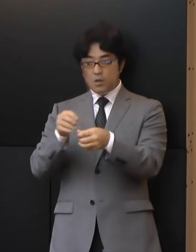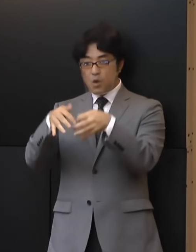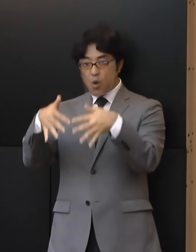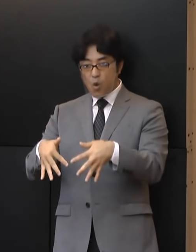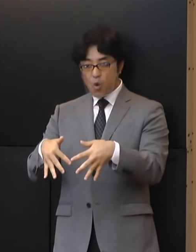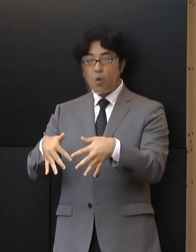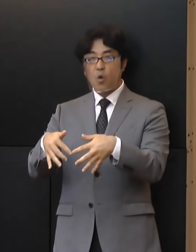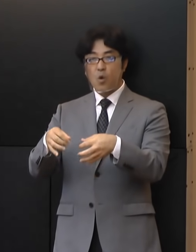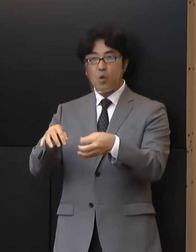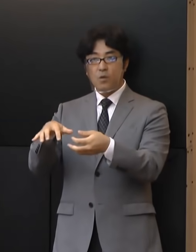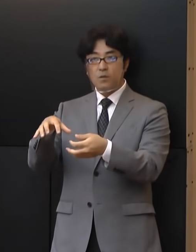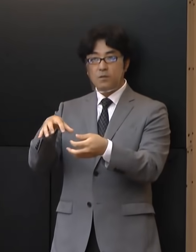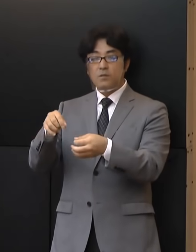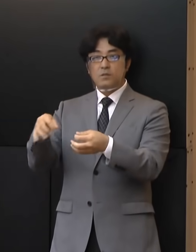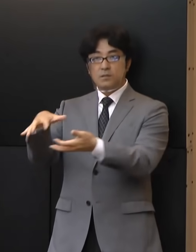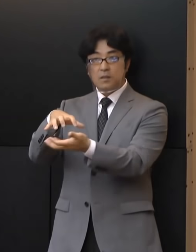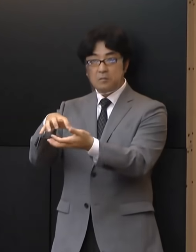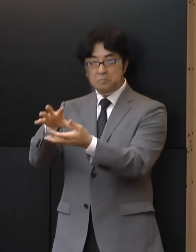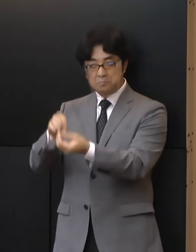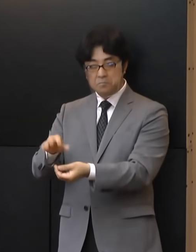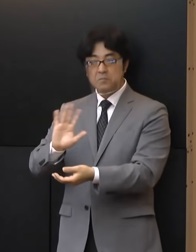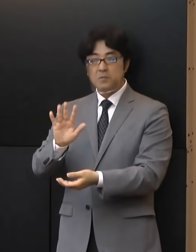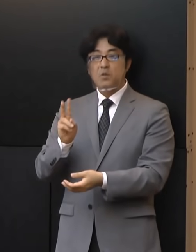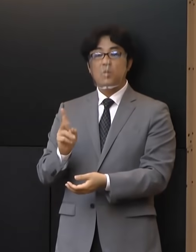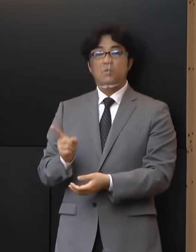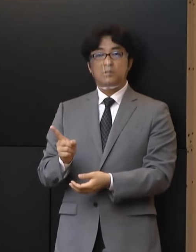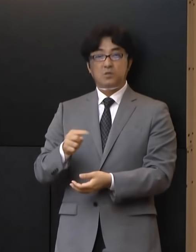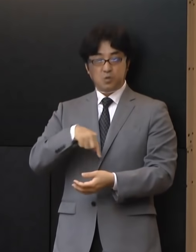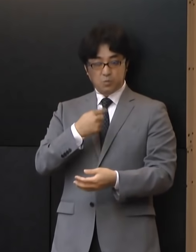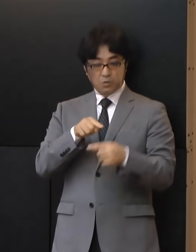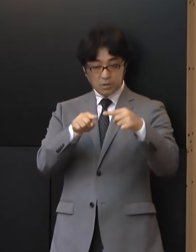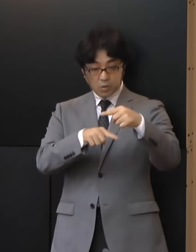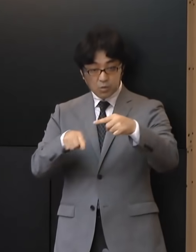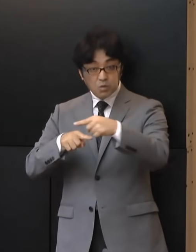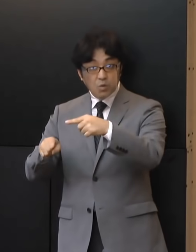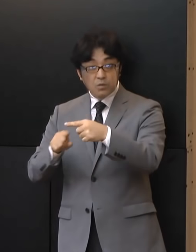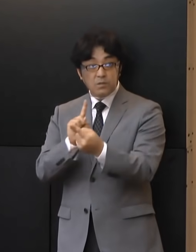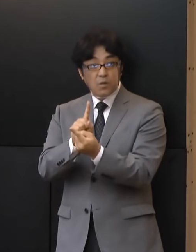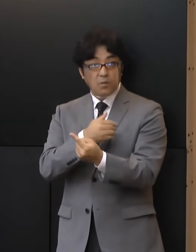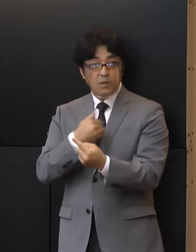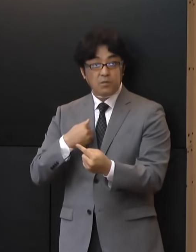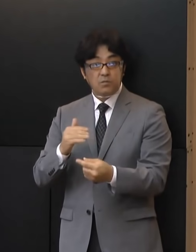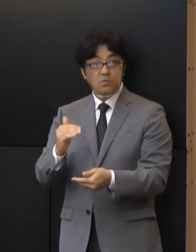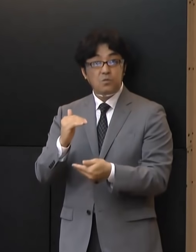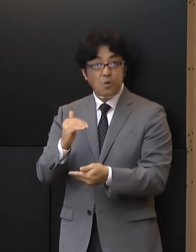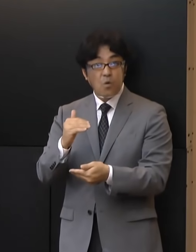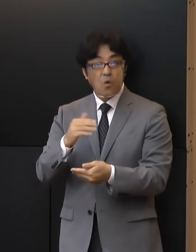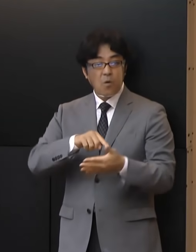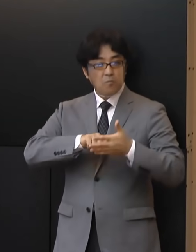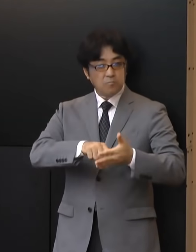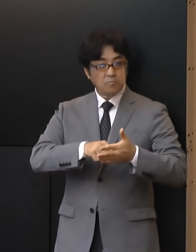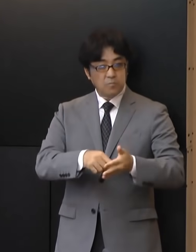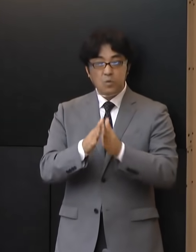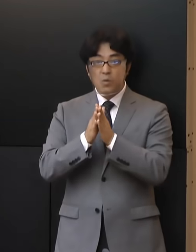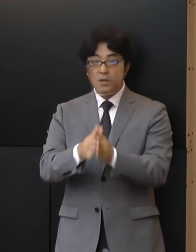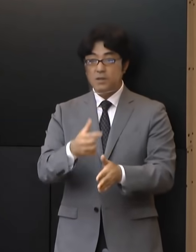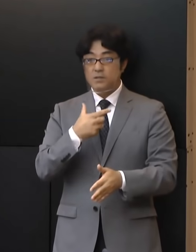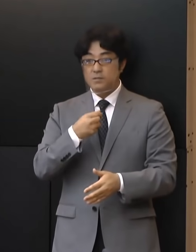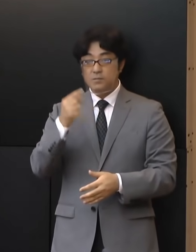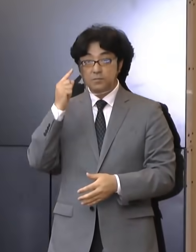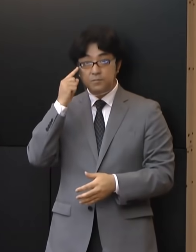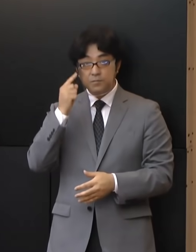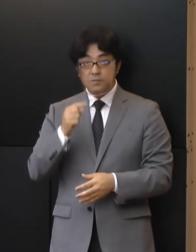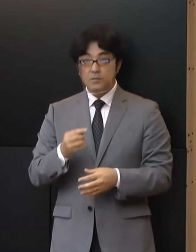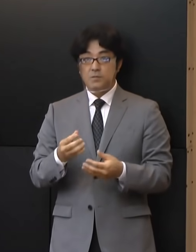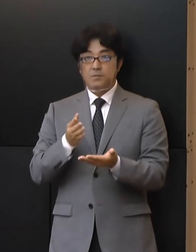さないため、お一人お一人ができることを率先して取り組んでいただくよう心からお願い申し上げます。